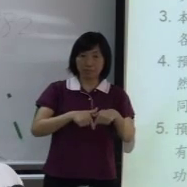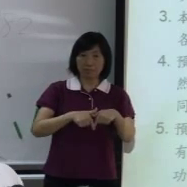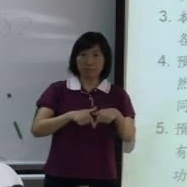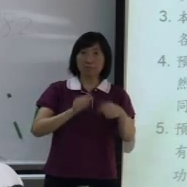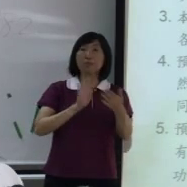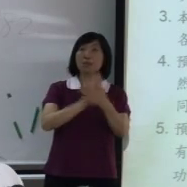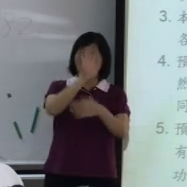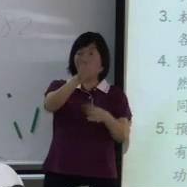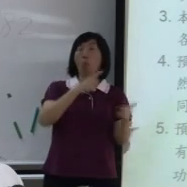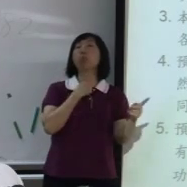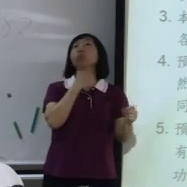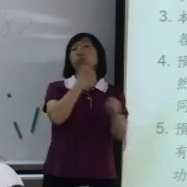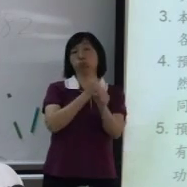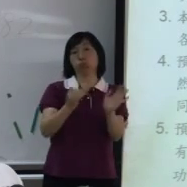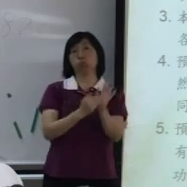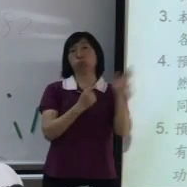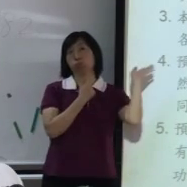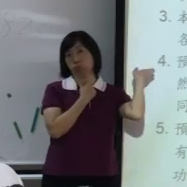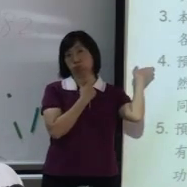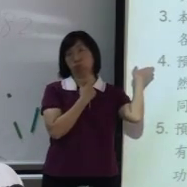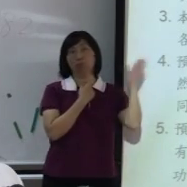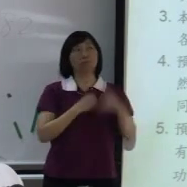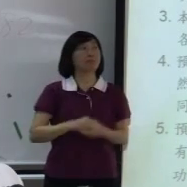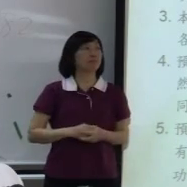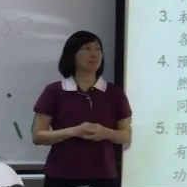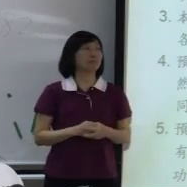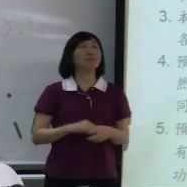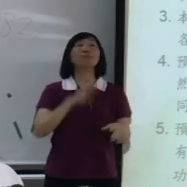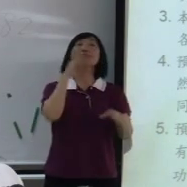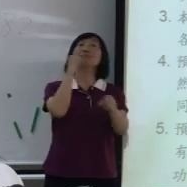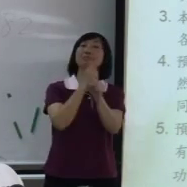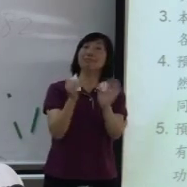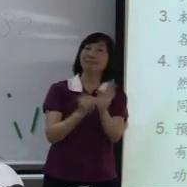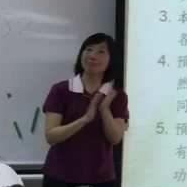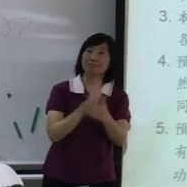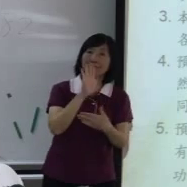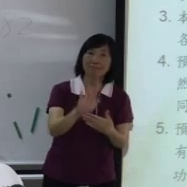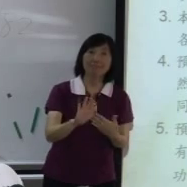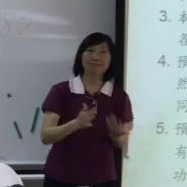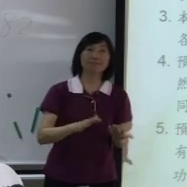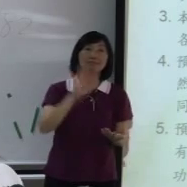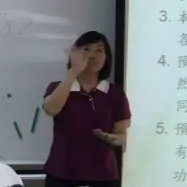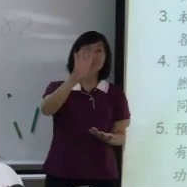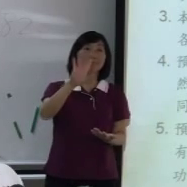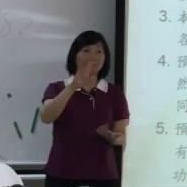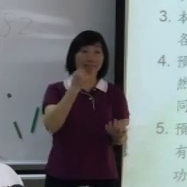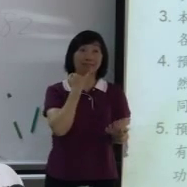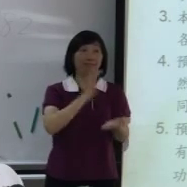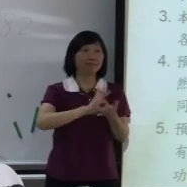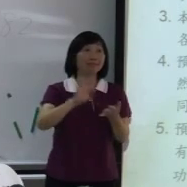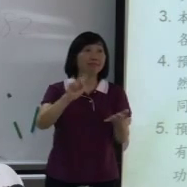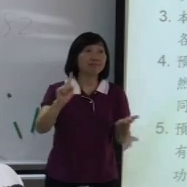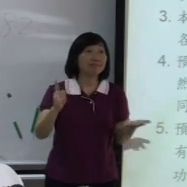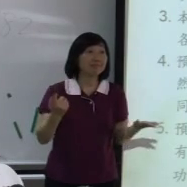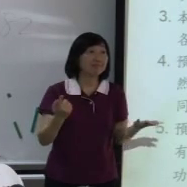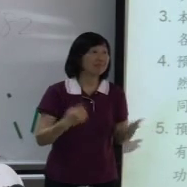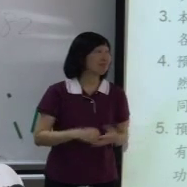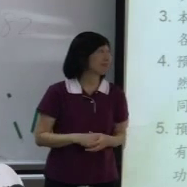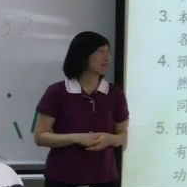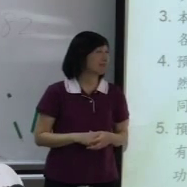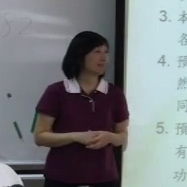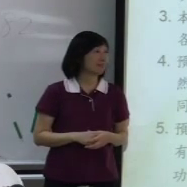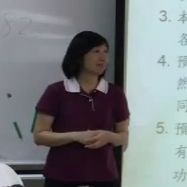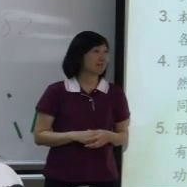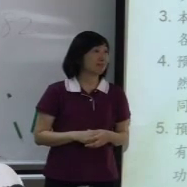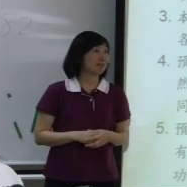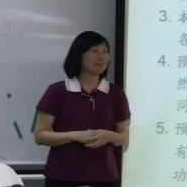完成的部分。完成了以后有什么用？哦，哎，